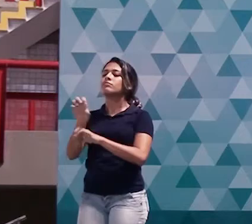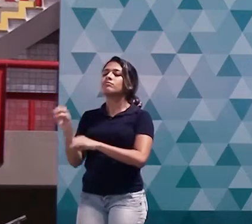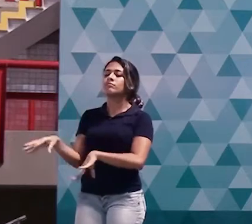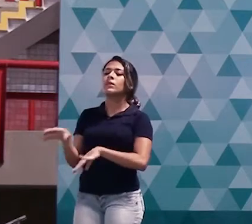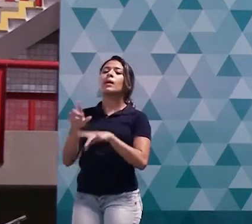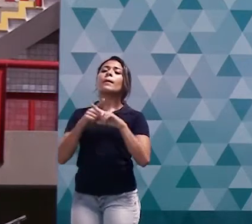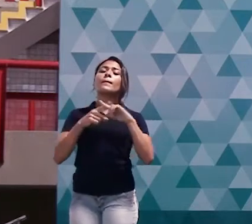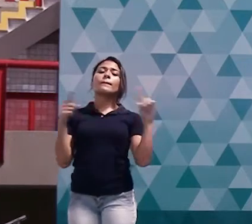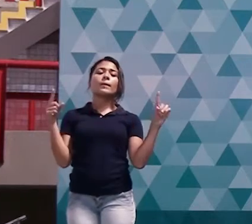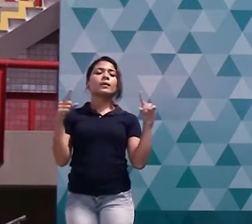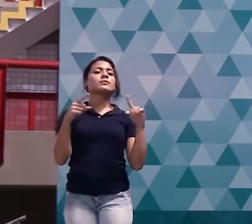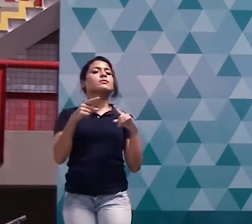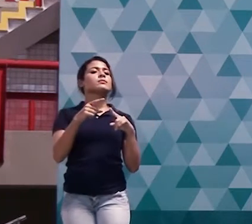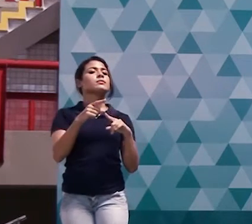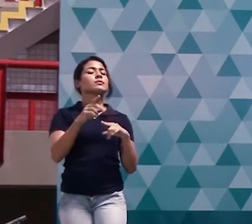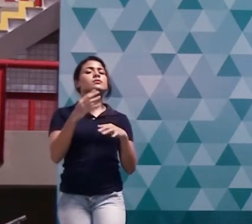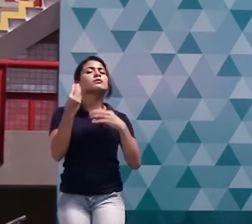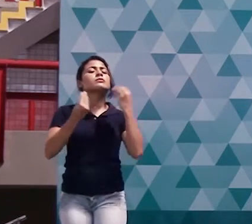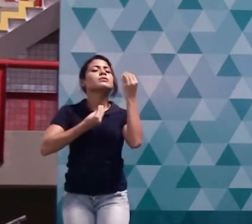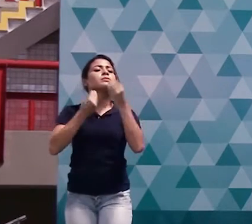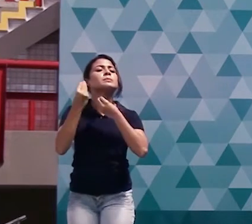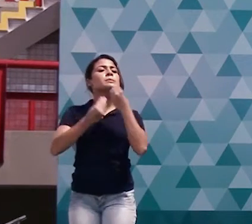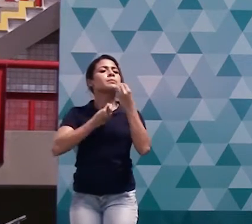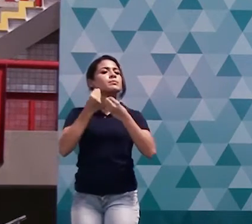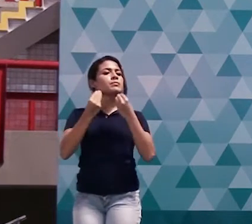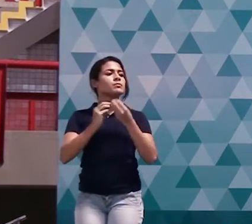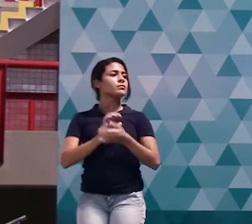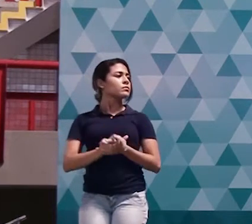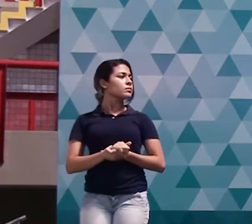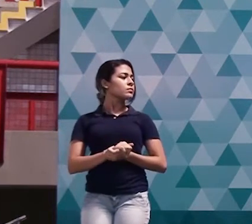aí, o que você vai observar?